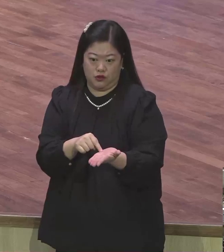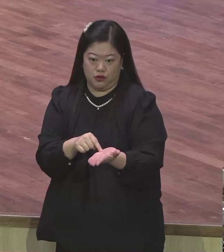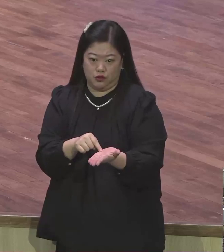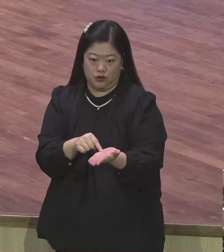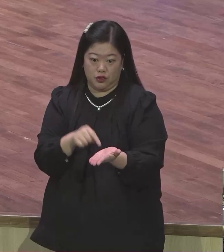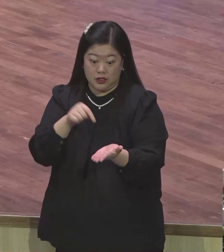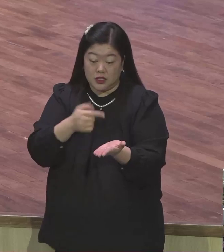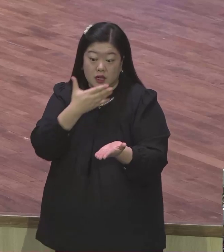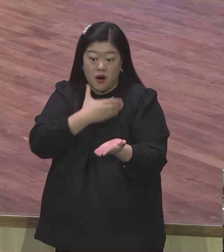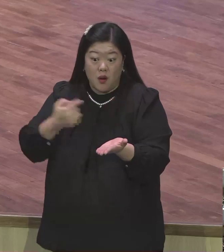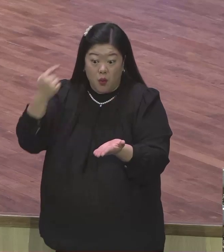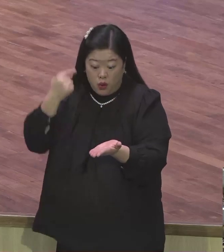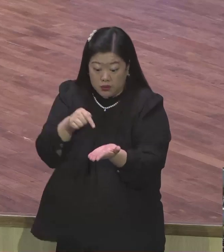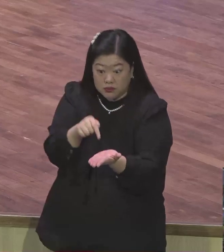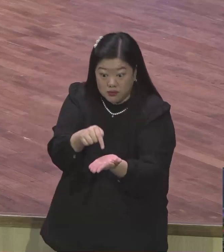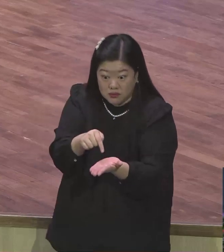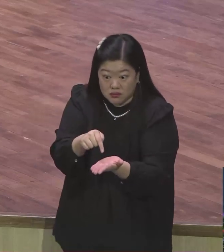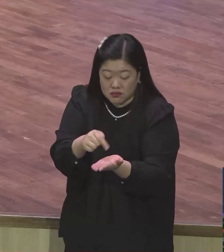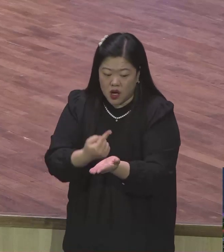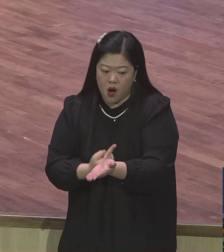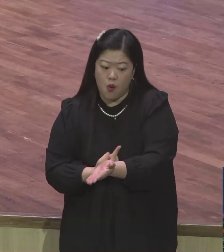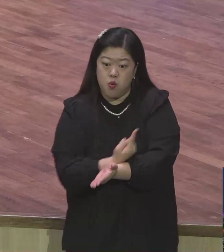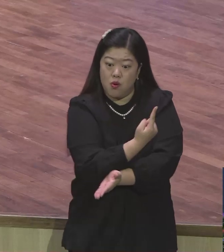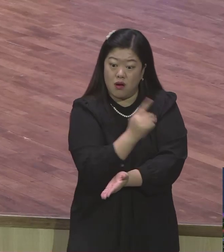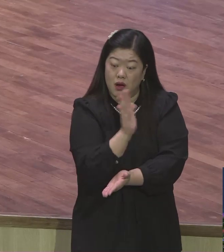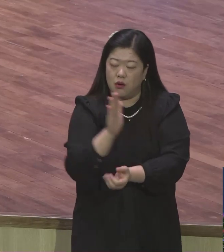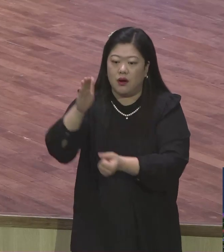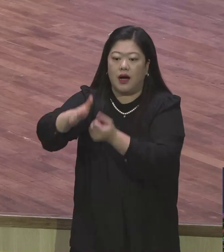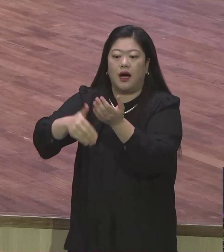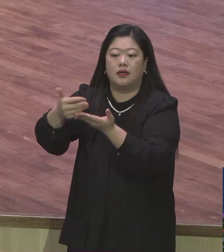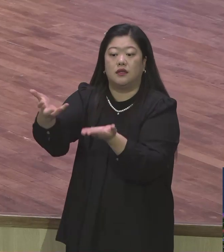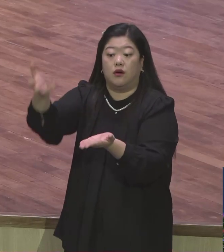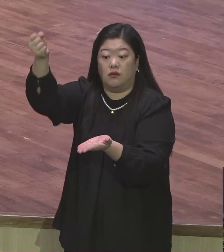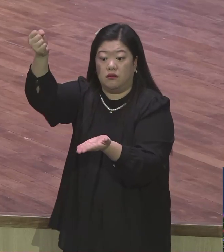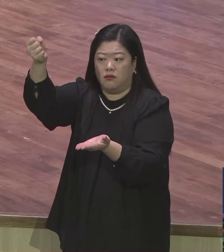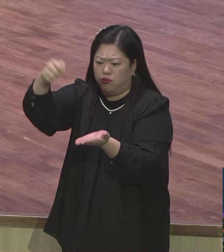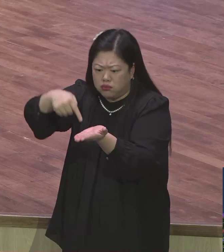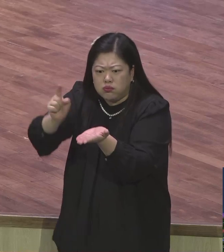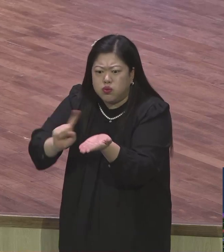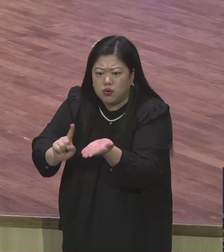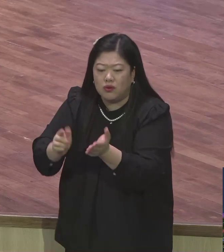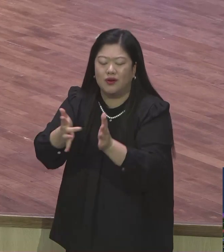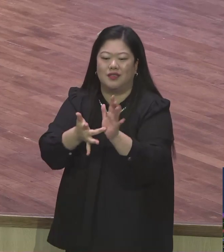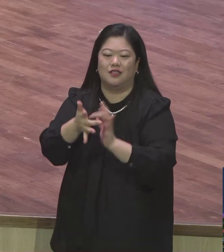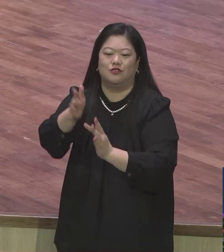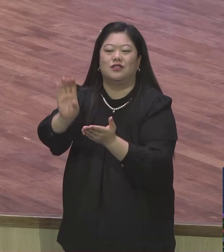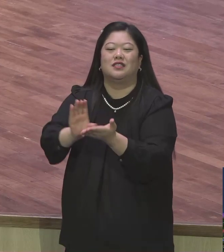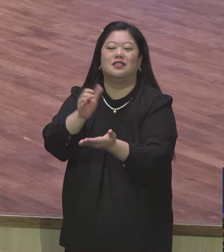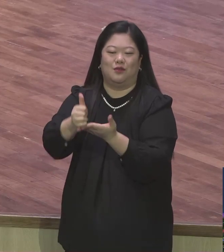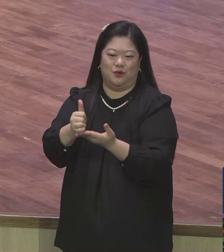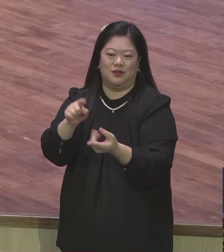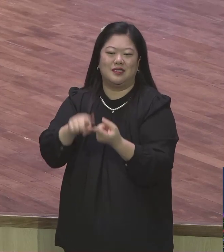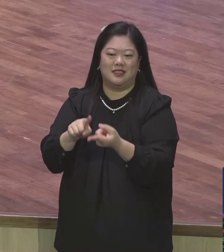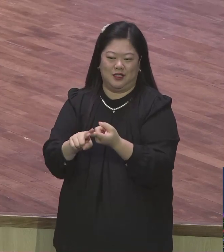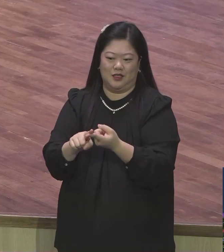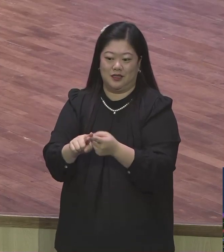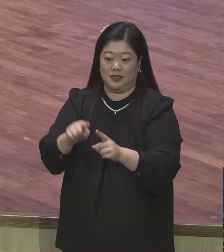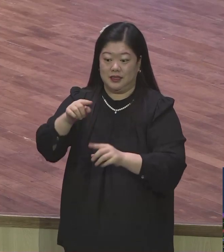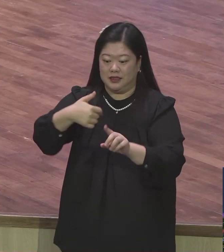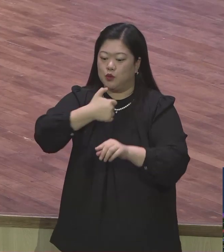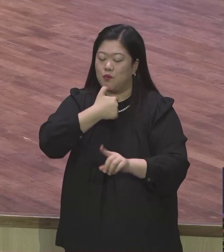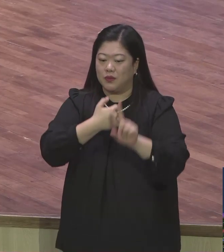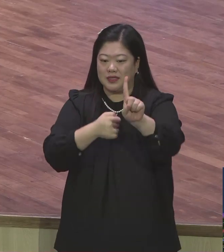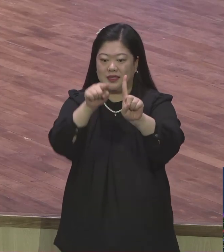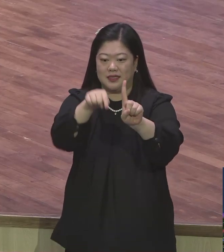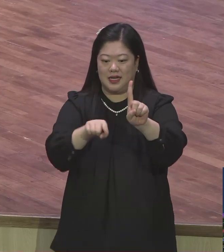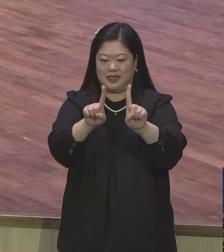이 복음은 다른 것이 아니라 하나님의 복음은 바로 예수 그리스도다. 그렇게 결론을 내리고